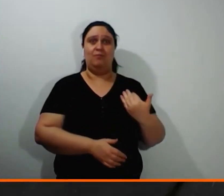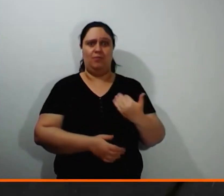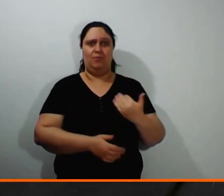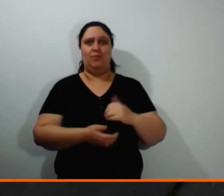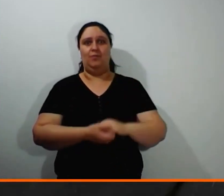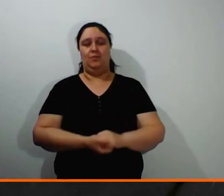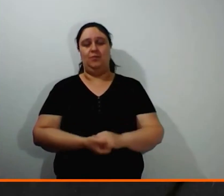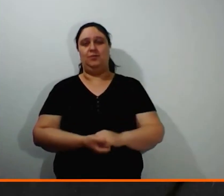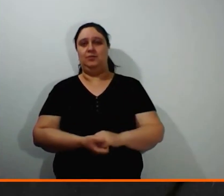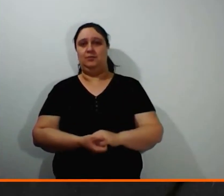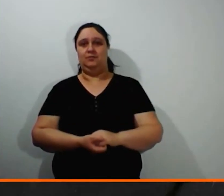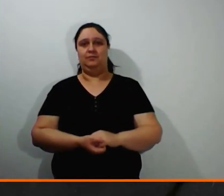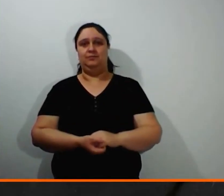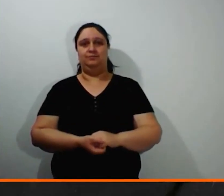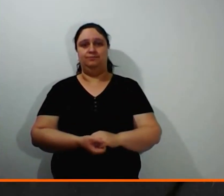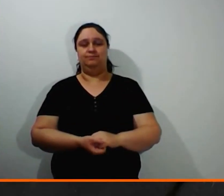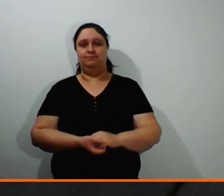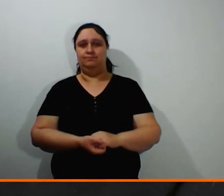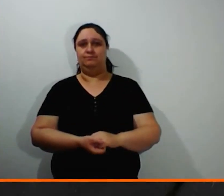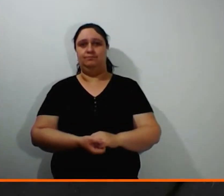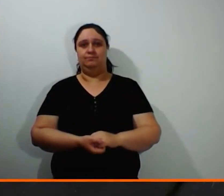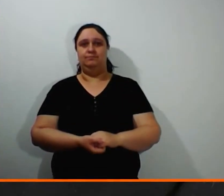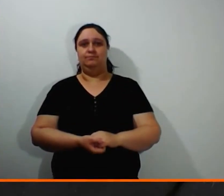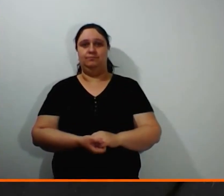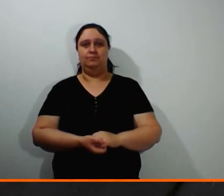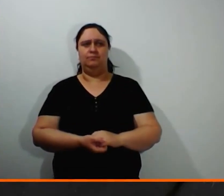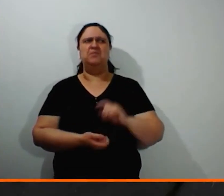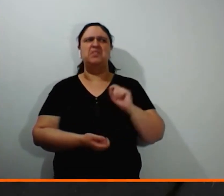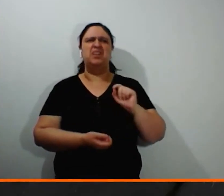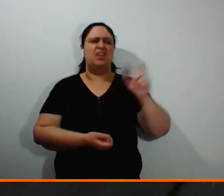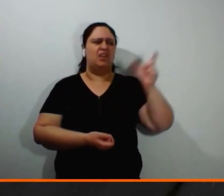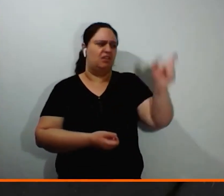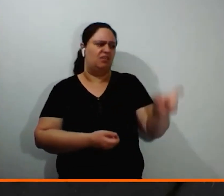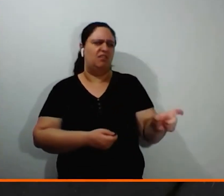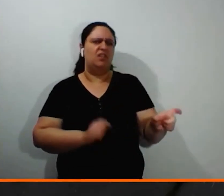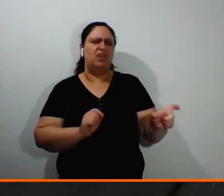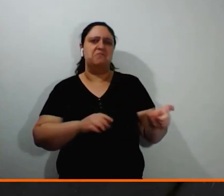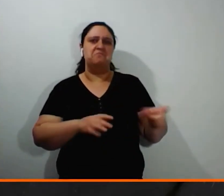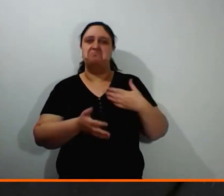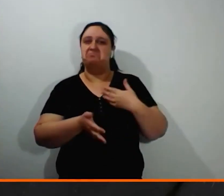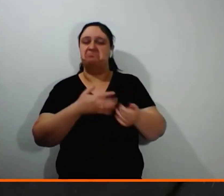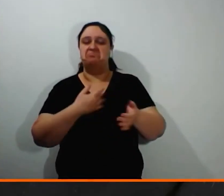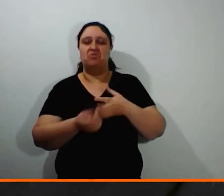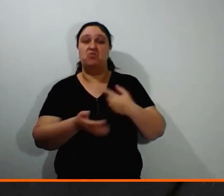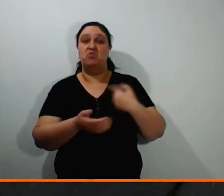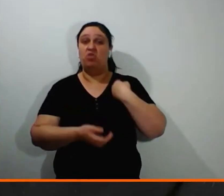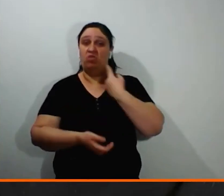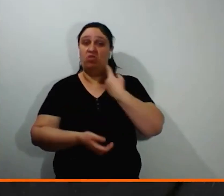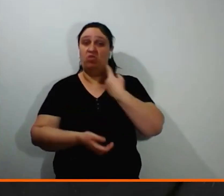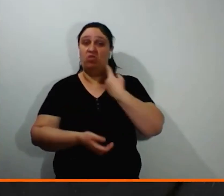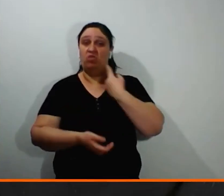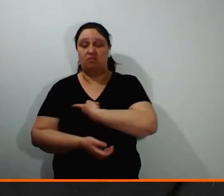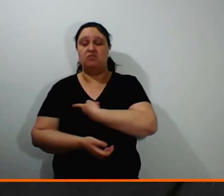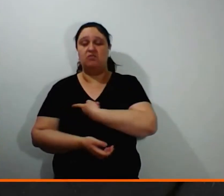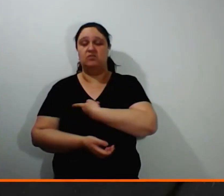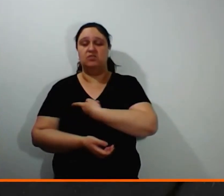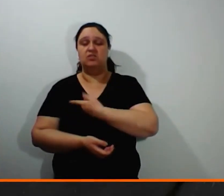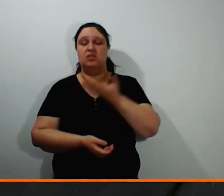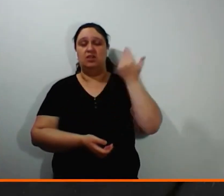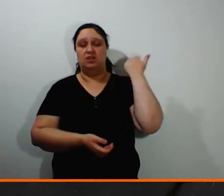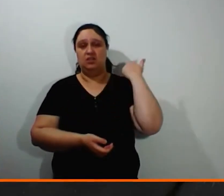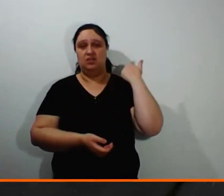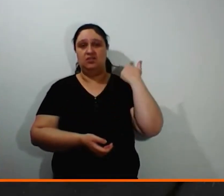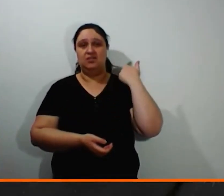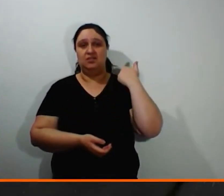pode ser qualquer um de nós. Nós éramos assim, estávamos no mundo. Às vezes a gente pensa que o